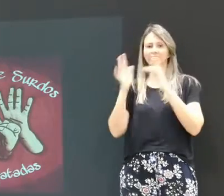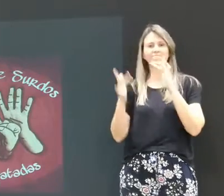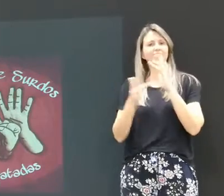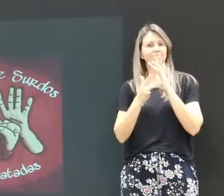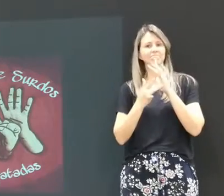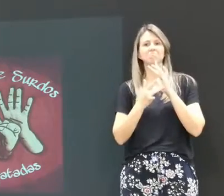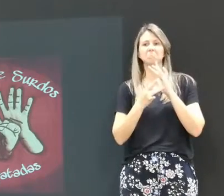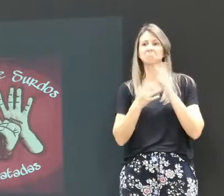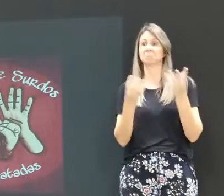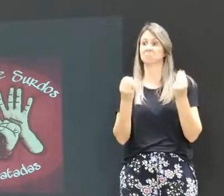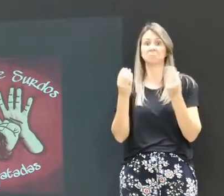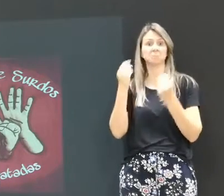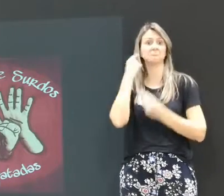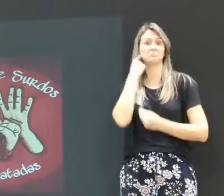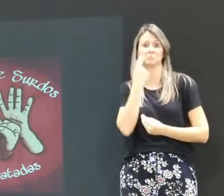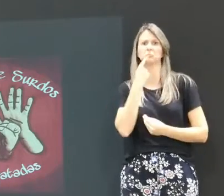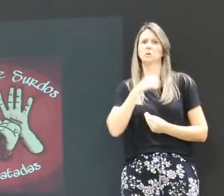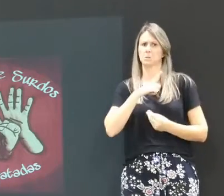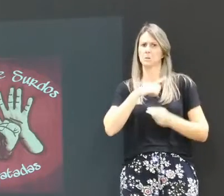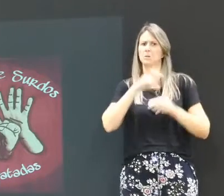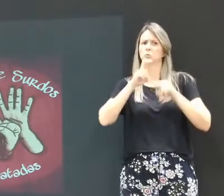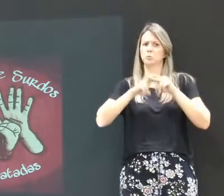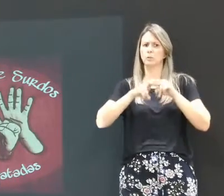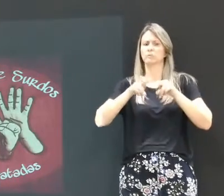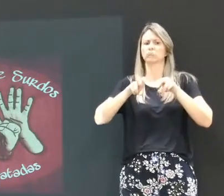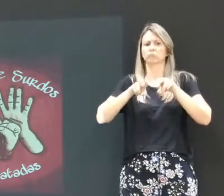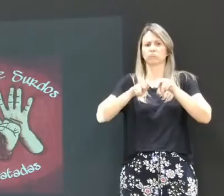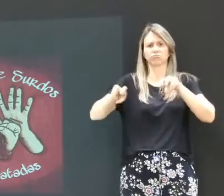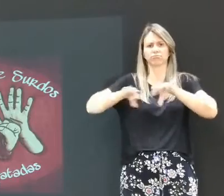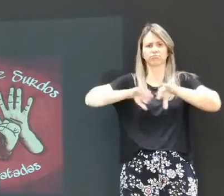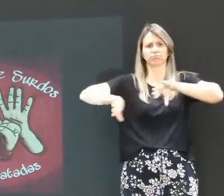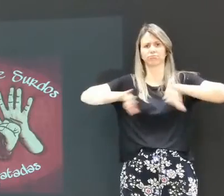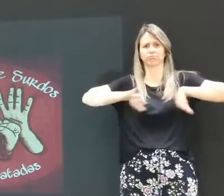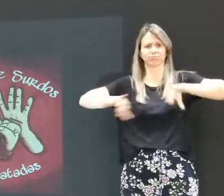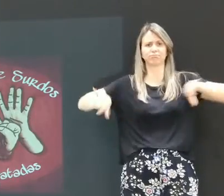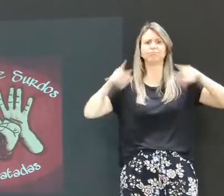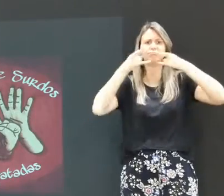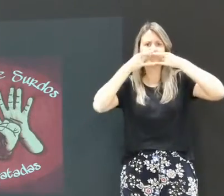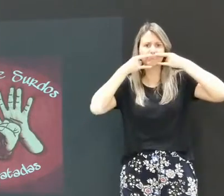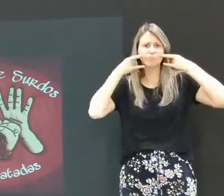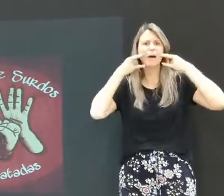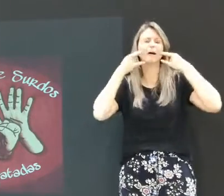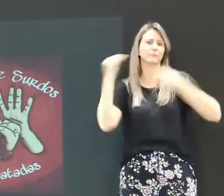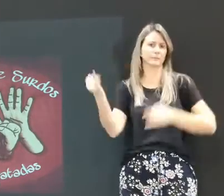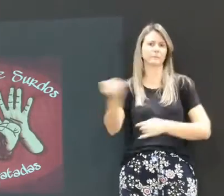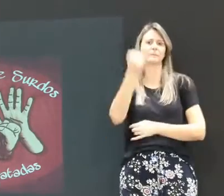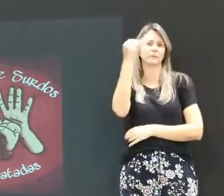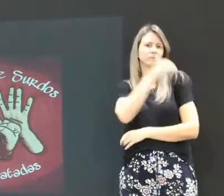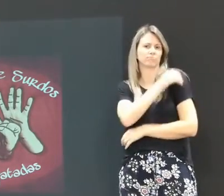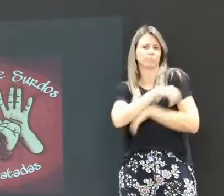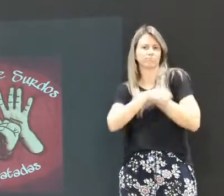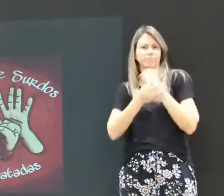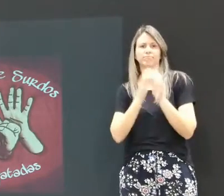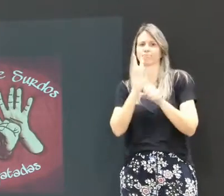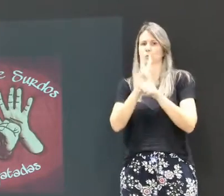Em nome de Jesus. Muitos surdos aqui. Estamos sentados com o distanciamento social, com a máscara, né, com álcool